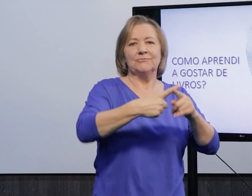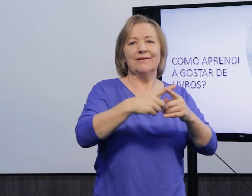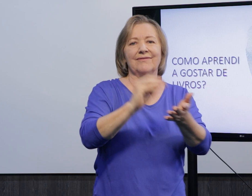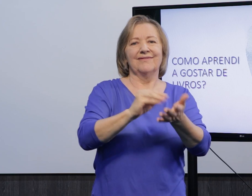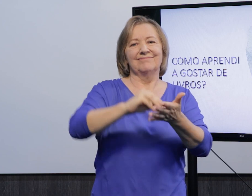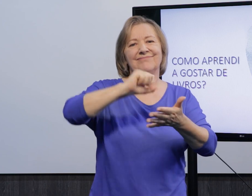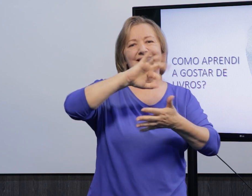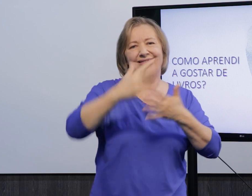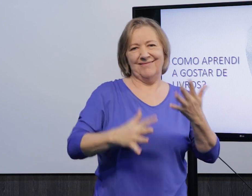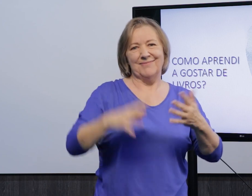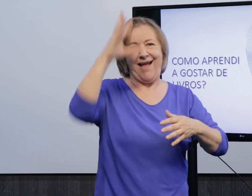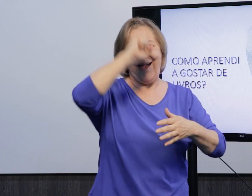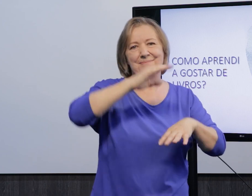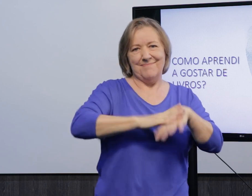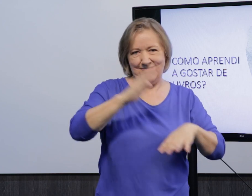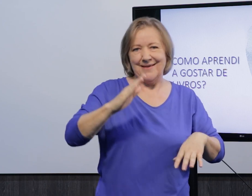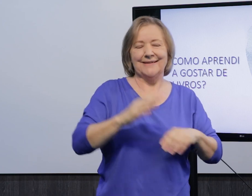né também né a língua de sinais